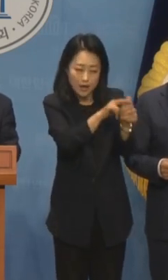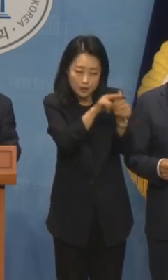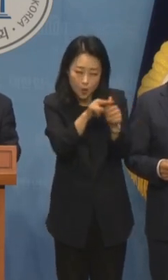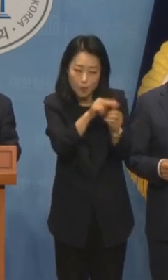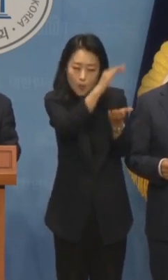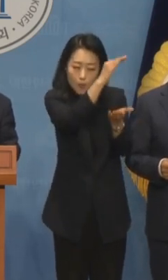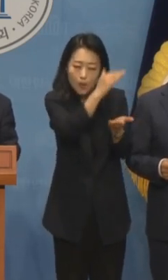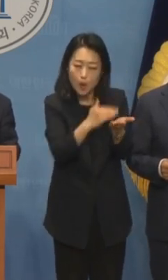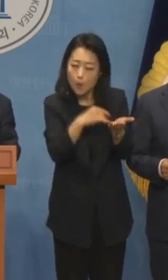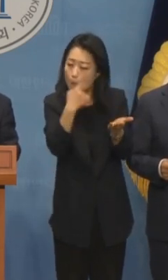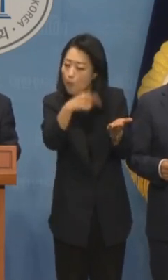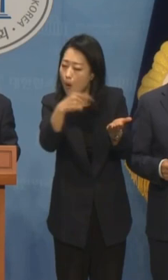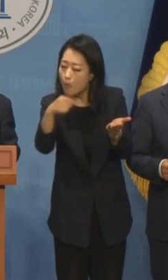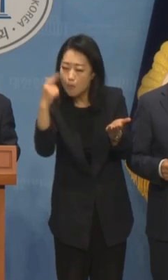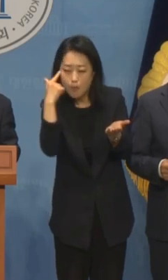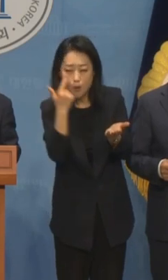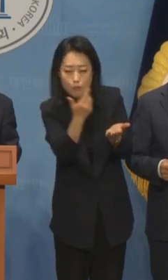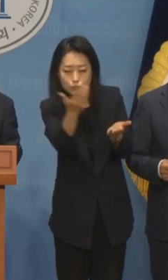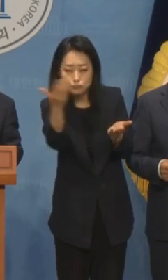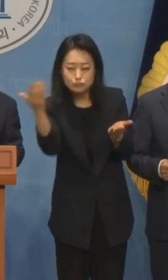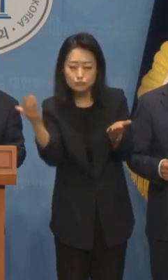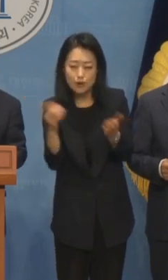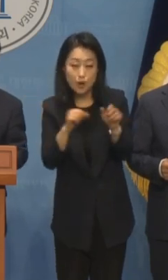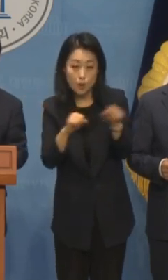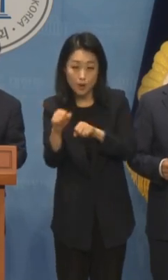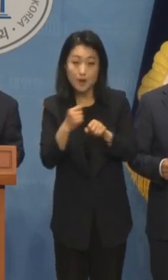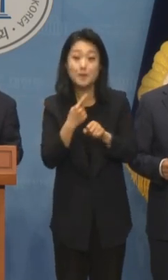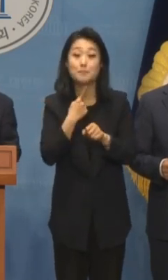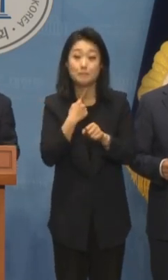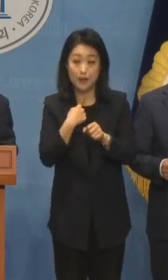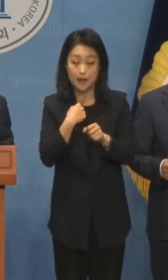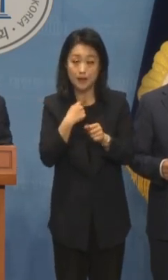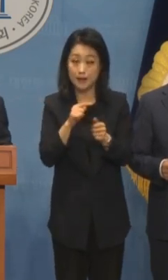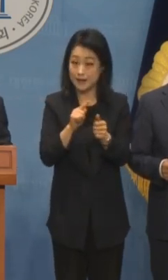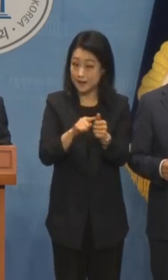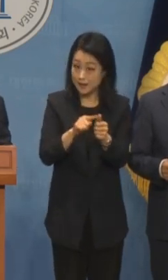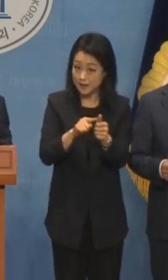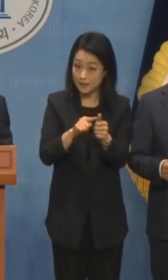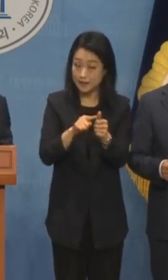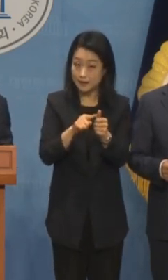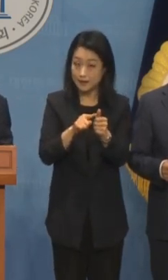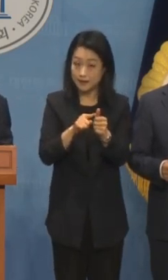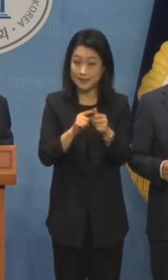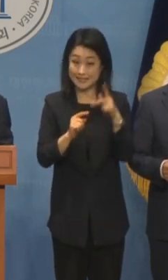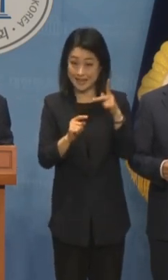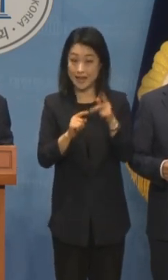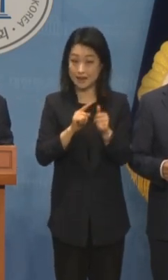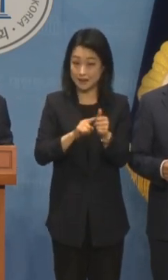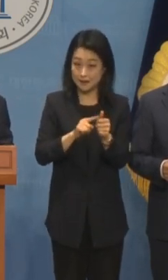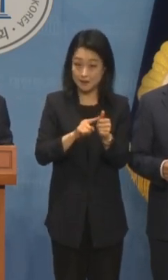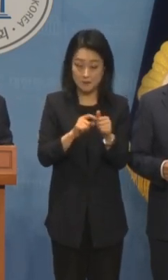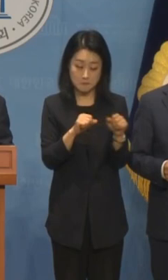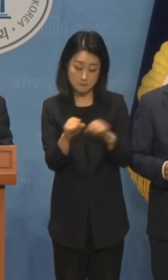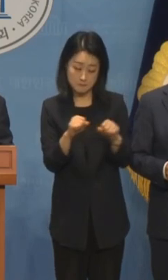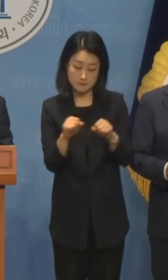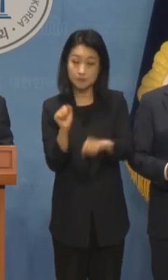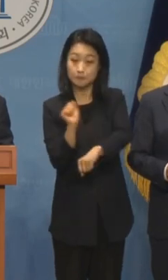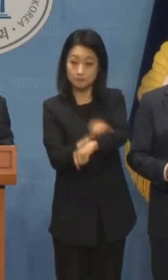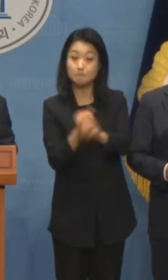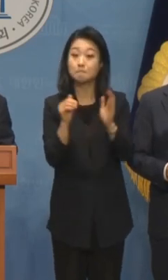전개하는 초기 단계입니다. 이 초기 단계에서는 비교적 안정되게 정보 활동이